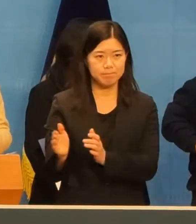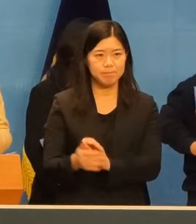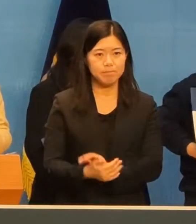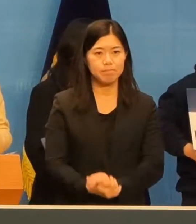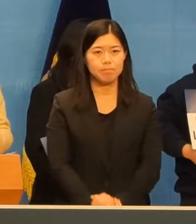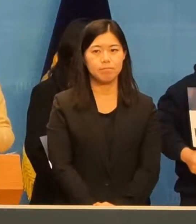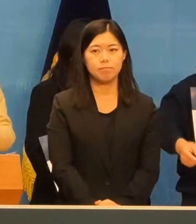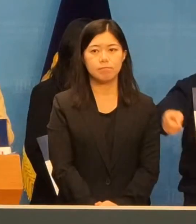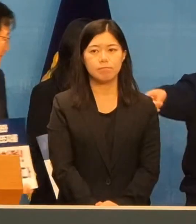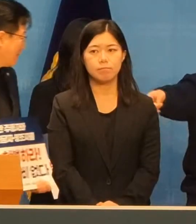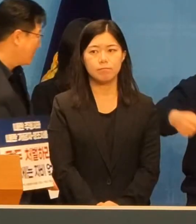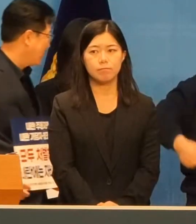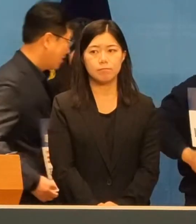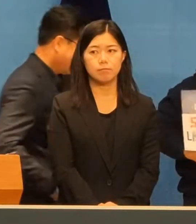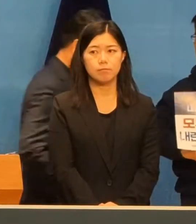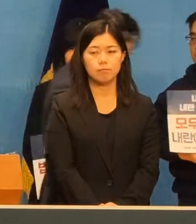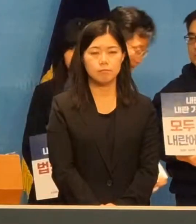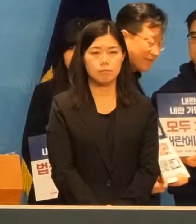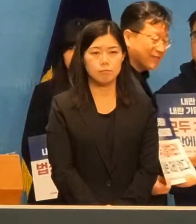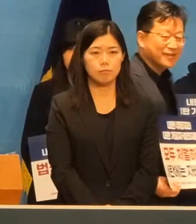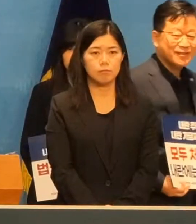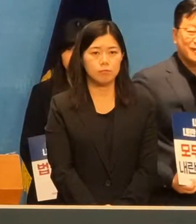좋겠습니다.